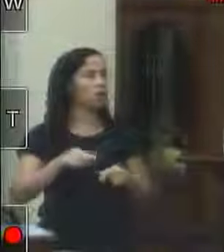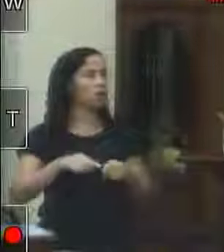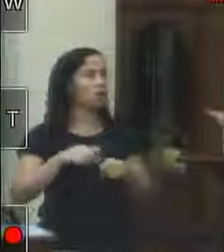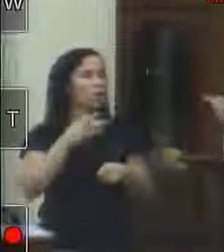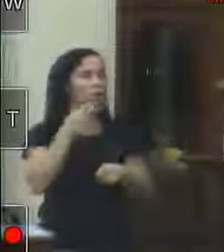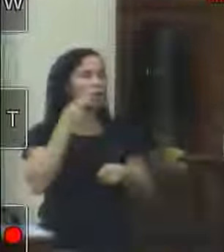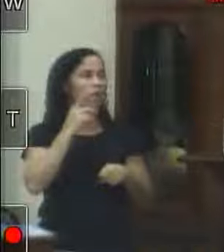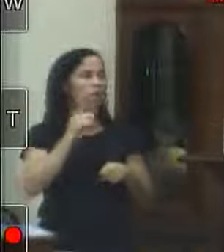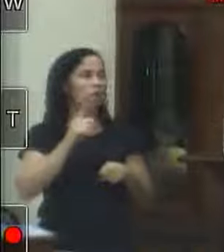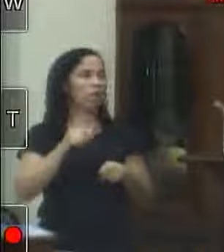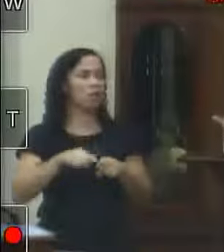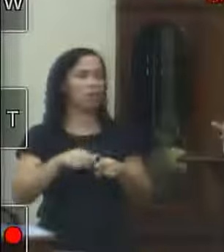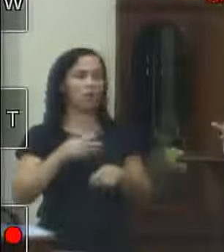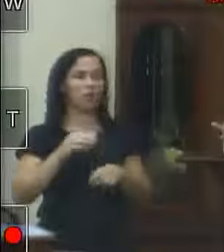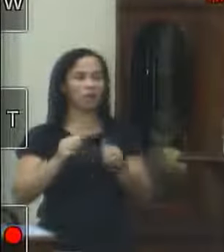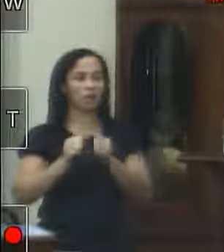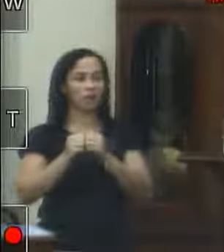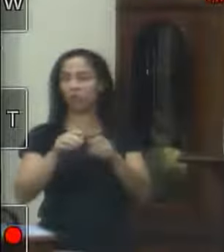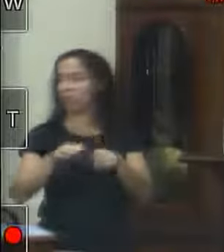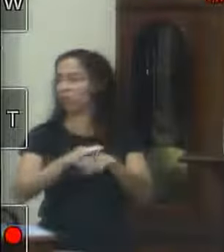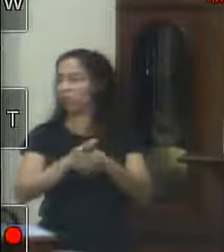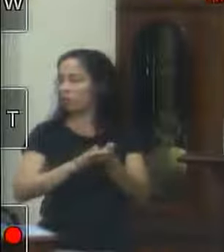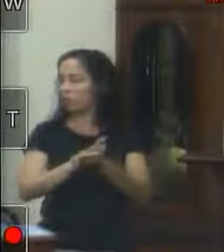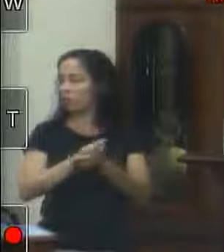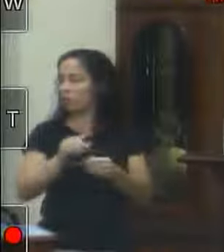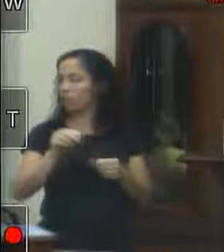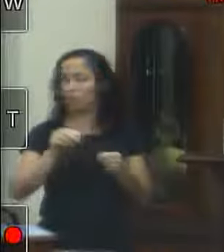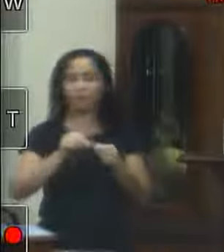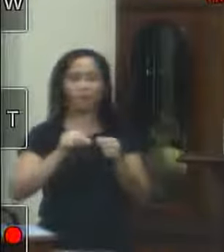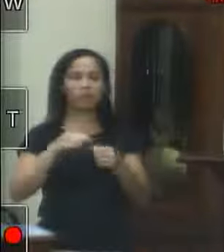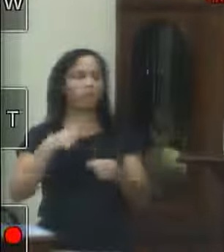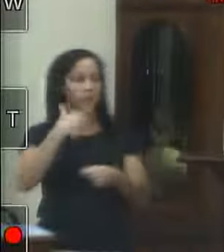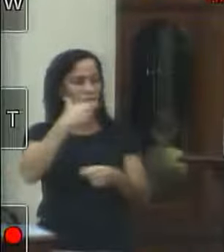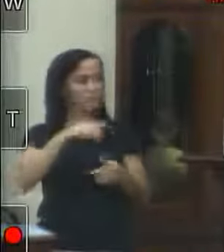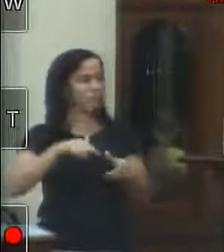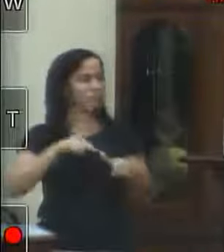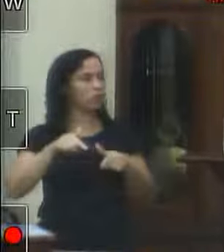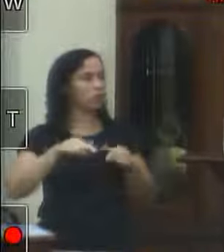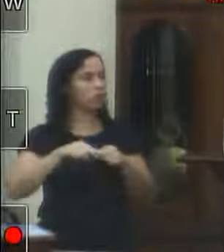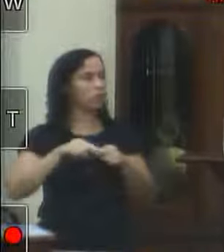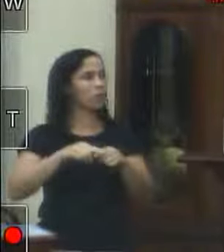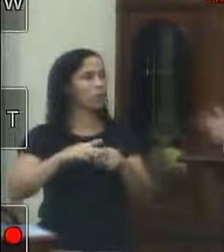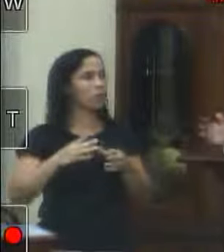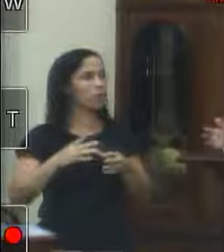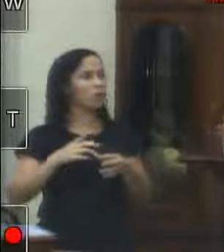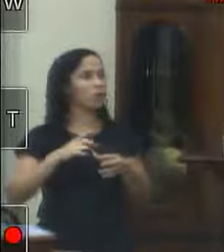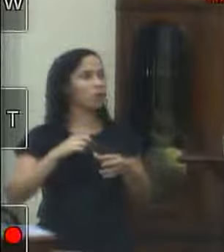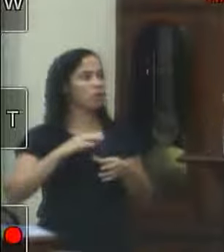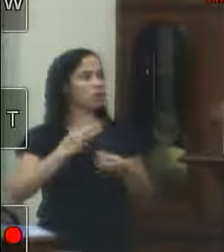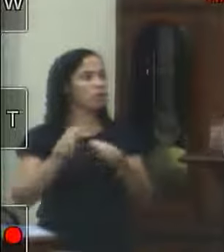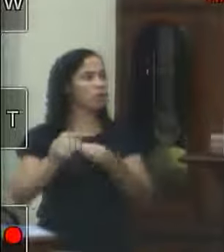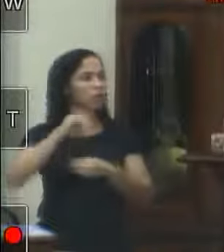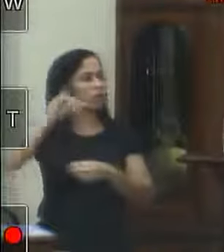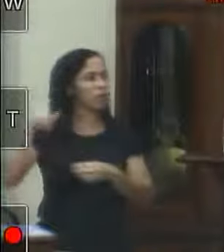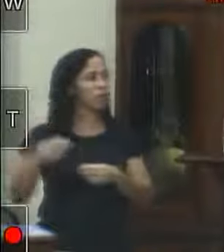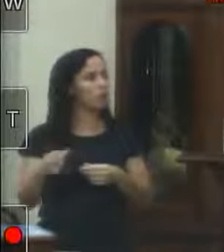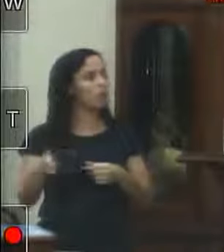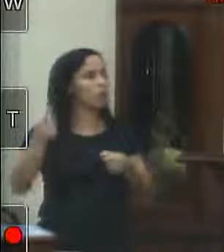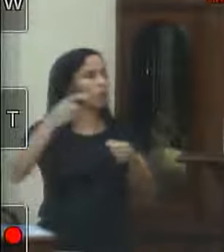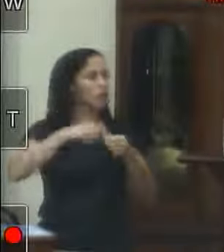boca e nem perseguo ninguém. Conclusão. Faço o meu trabalho, só isso. Vamos ter muitas oportunidades de voltar na Câmara,